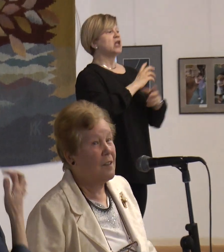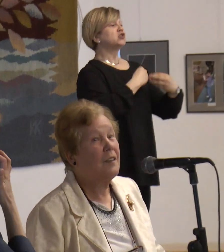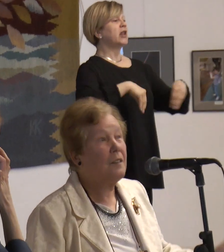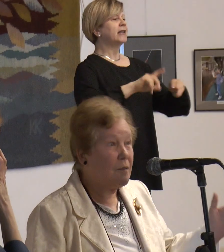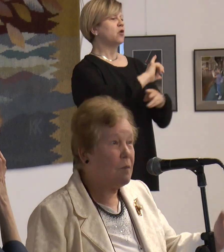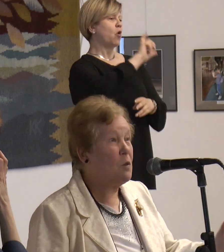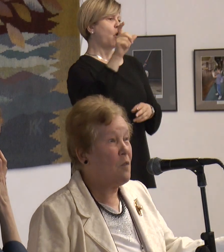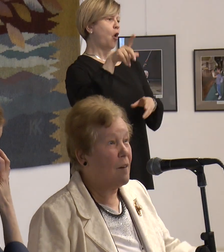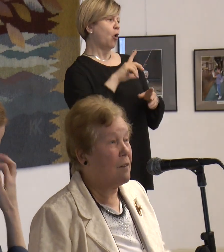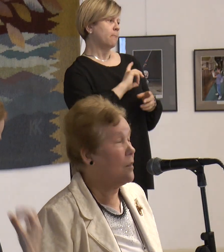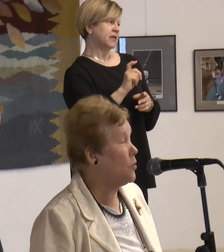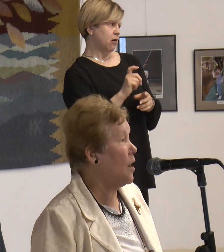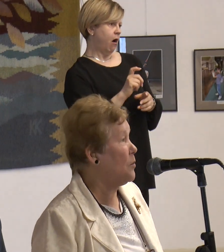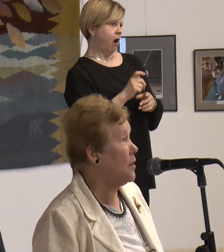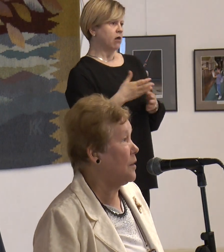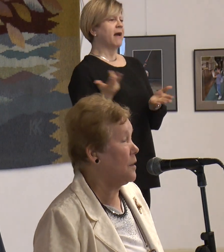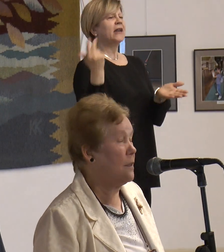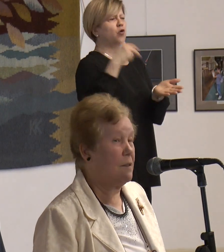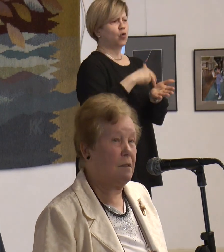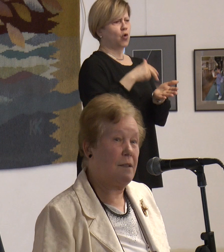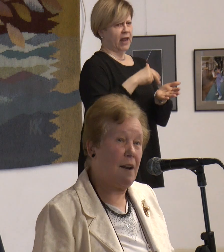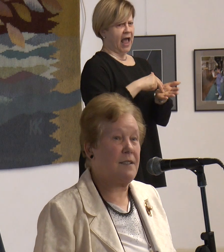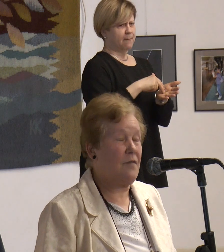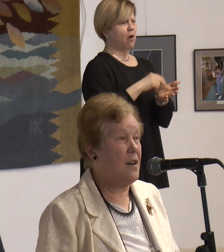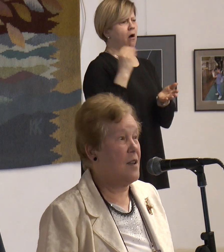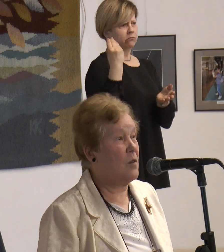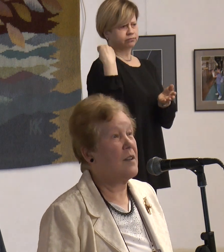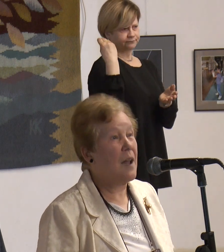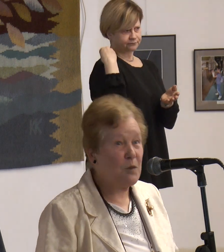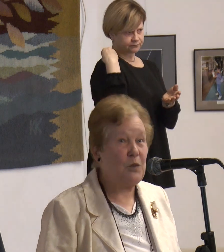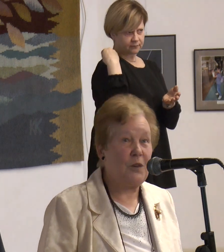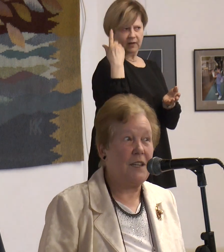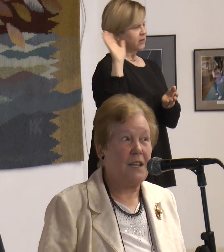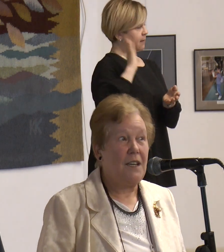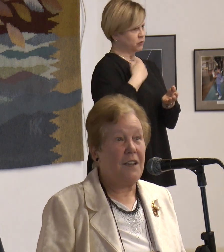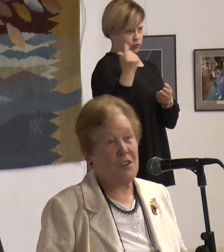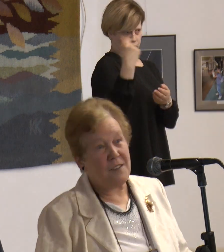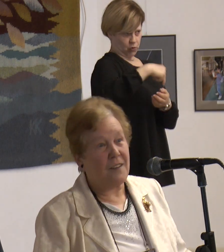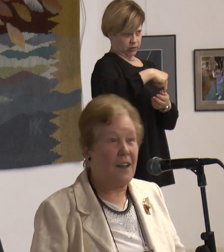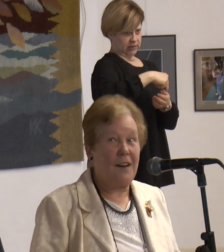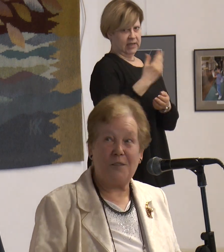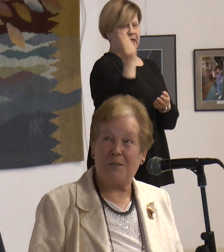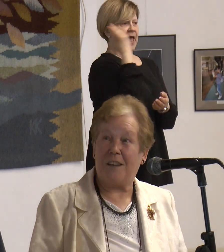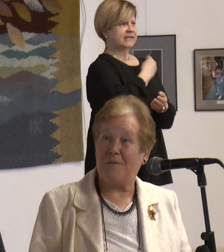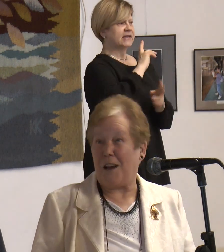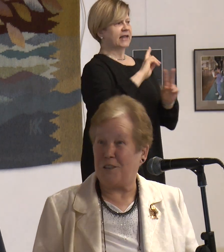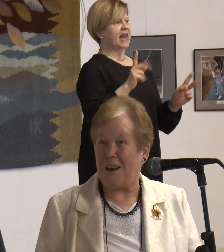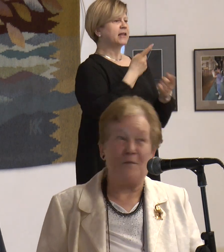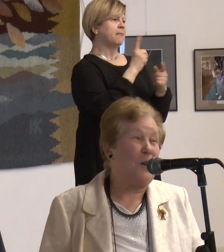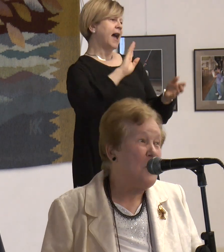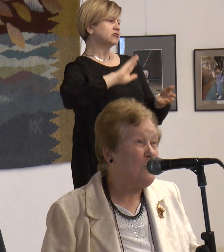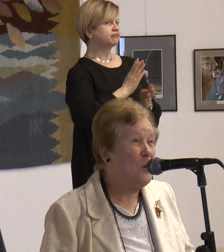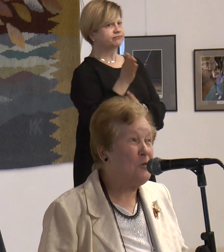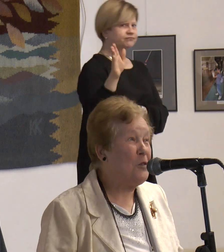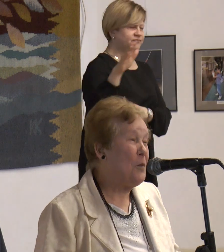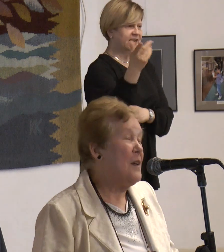miatt jóval korábban jelezte belém, hogy nem tud jönni. És ezért kellett ugye más